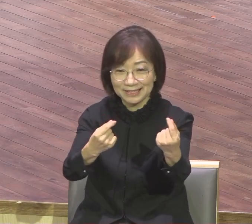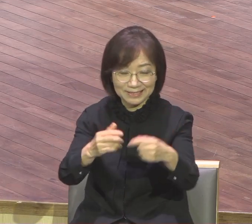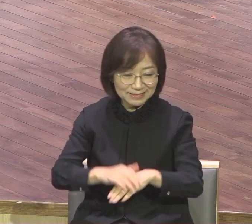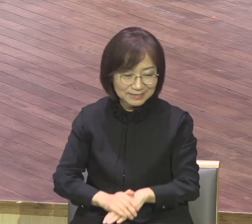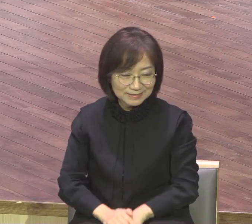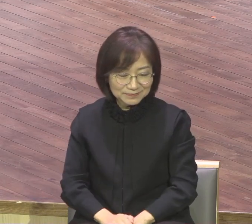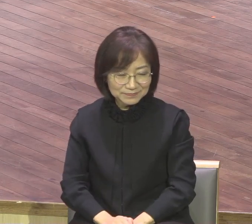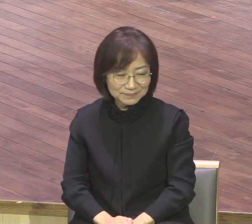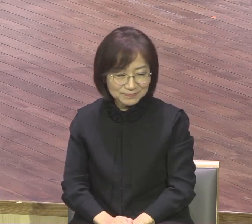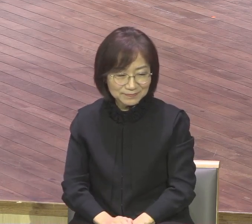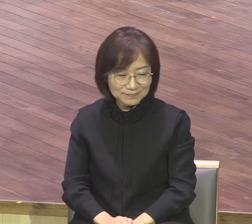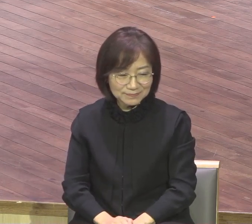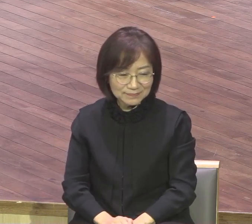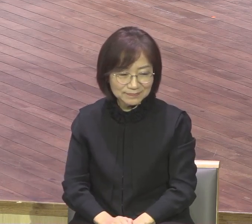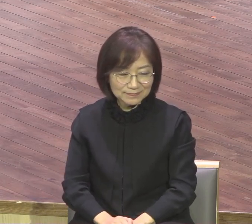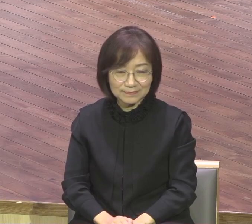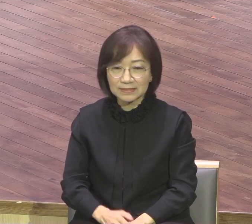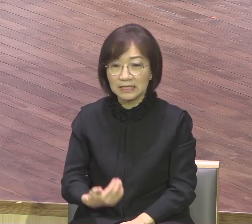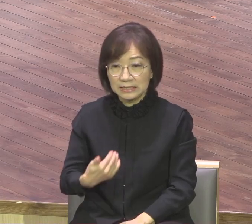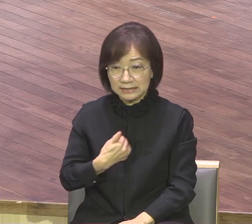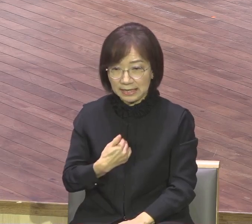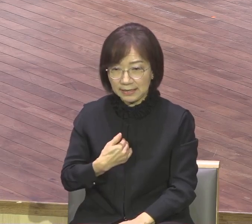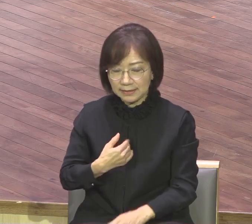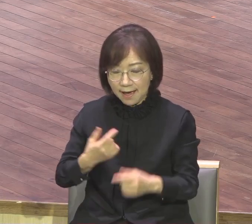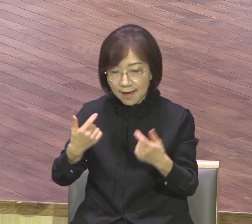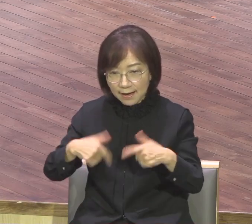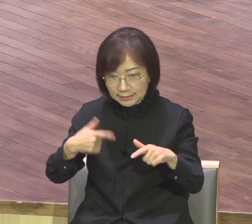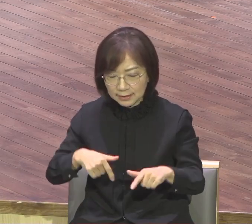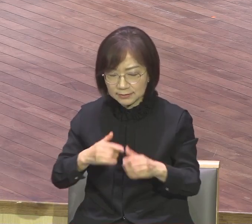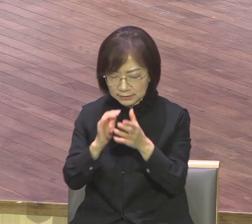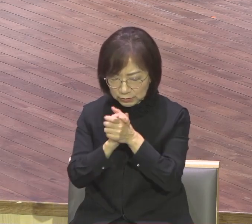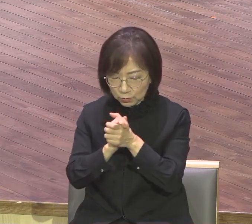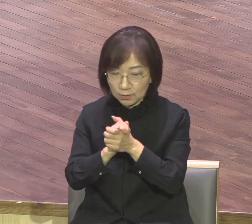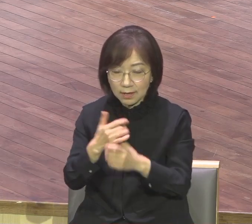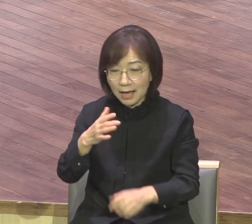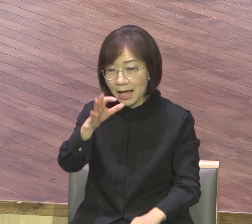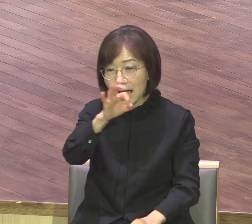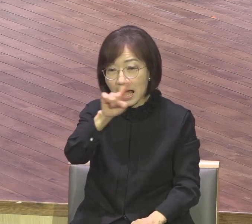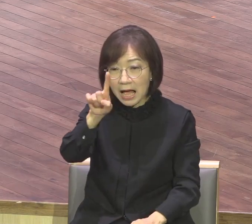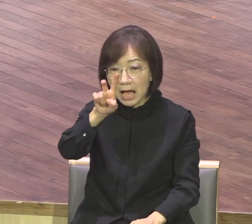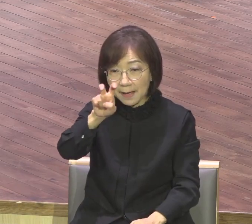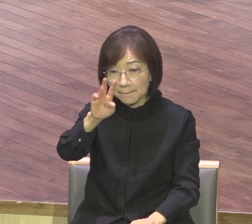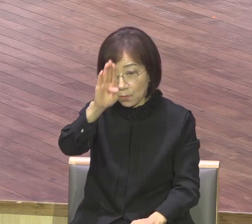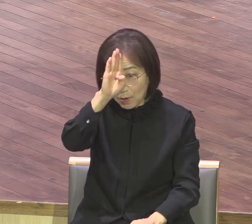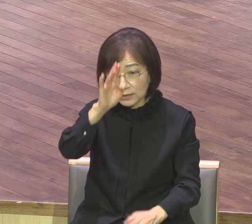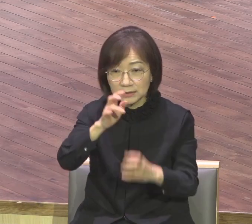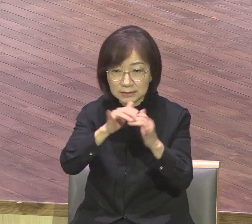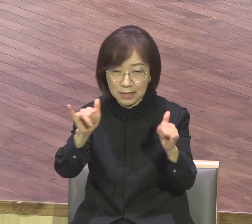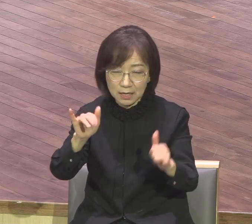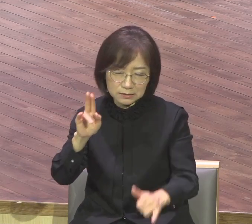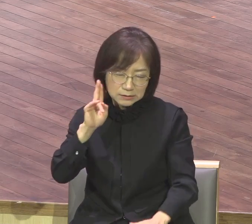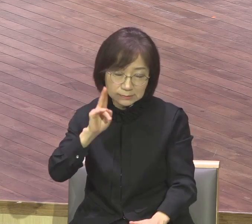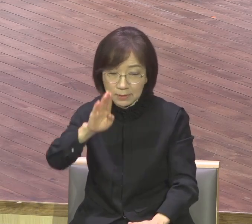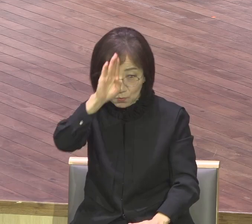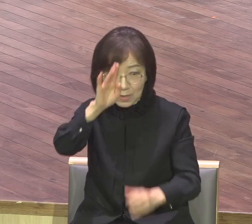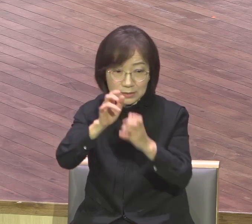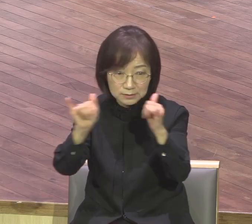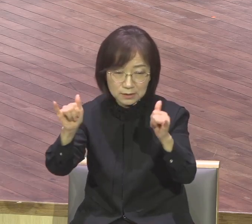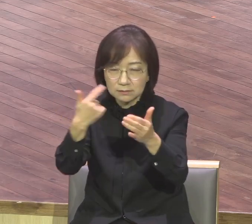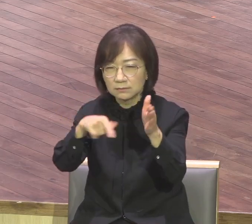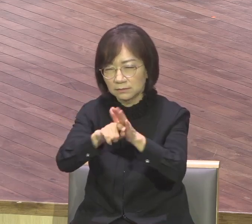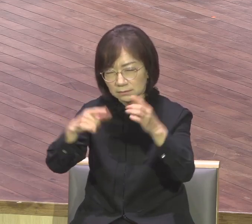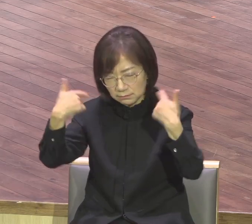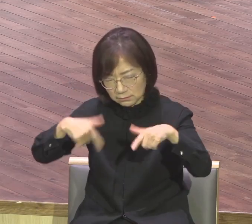삶을 통해 저는 그렇게 기도합니다. 하나님 암환자들, 중환자들 매일 기도하는데 이들에게 하나님께서 오직 주만